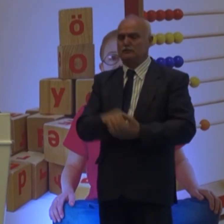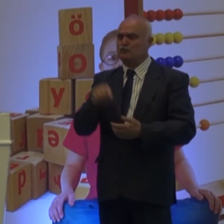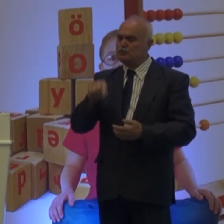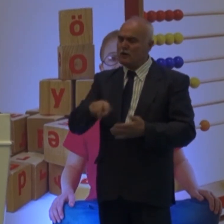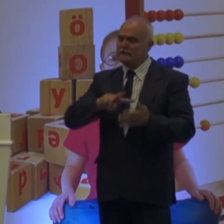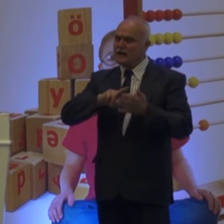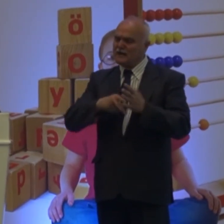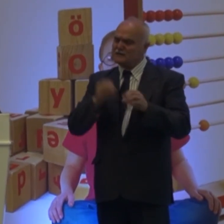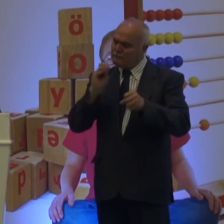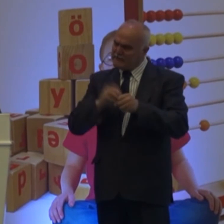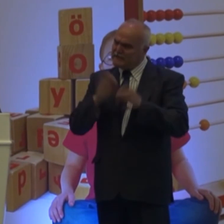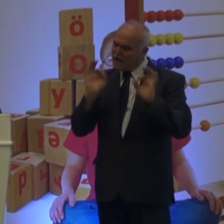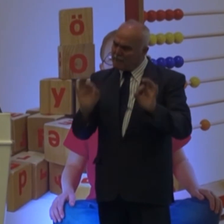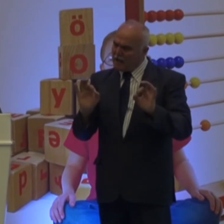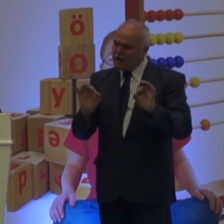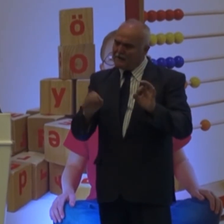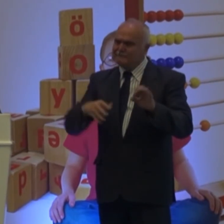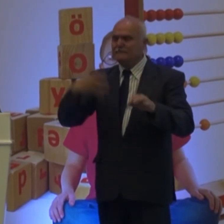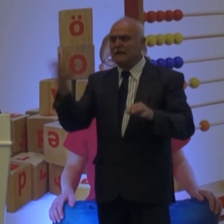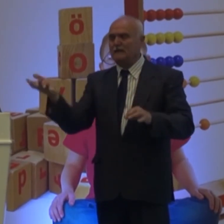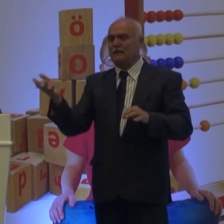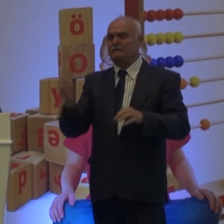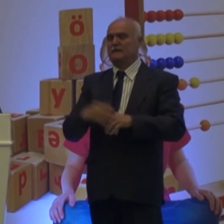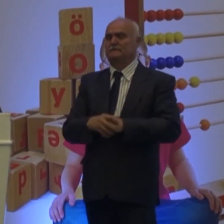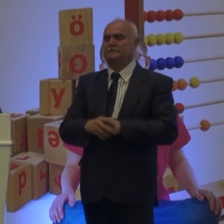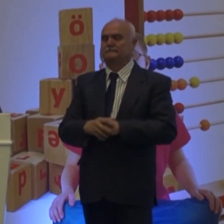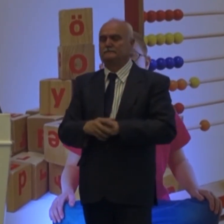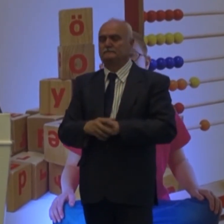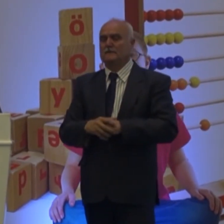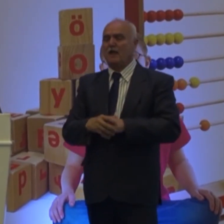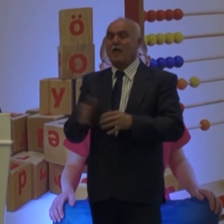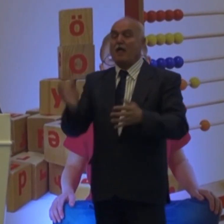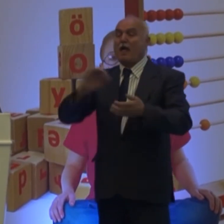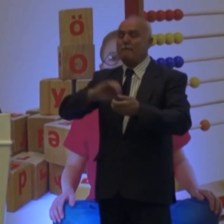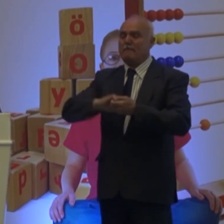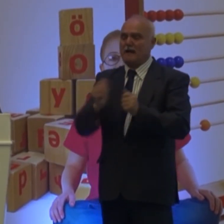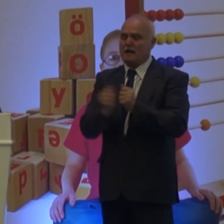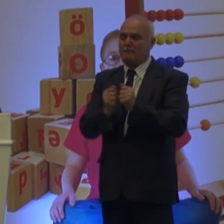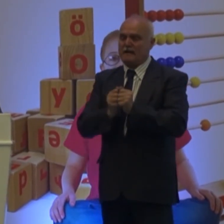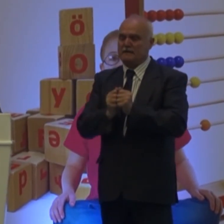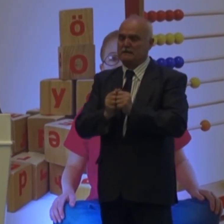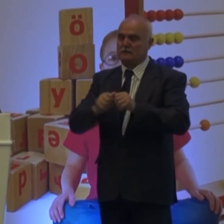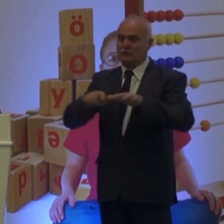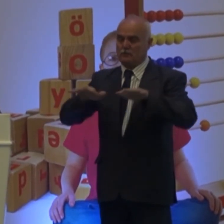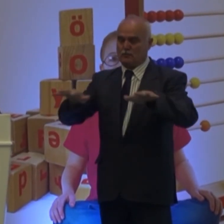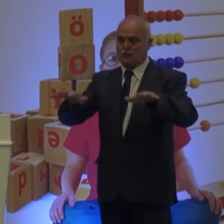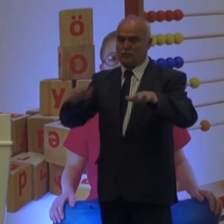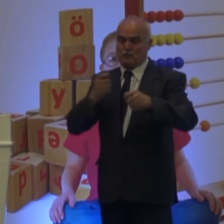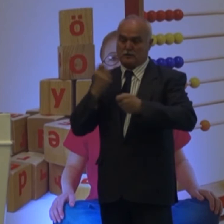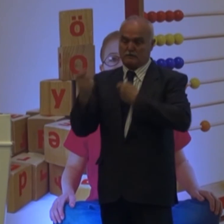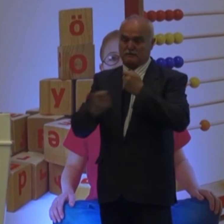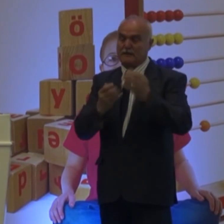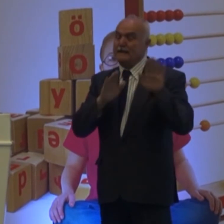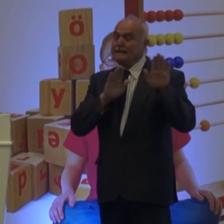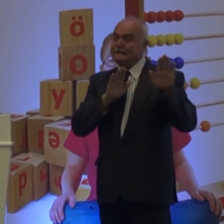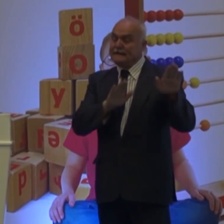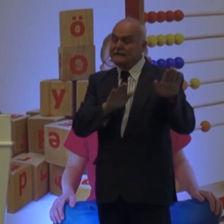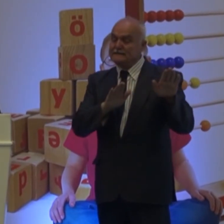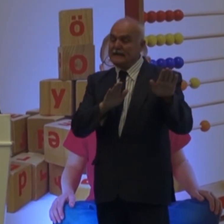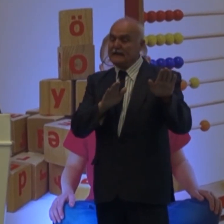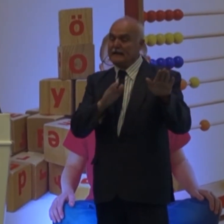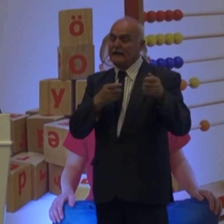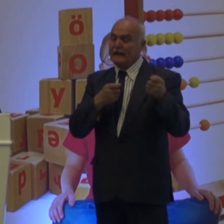araçlarımızı bitirdik ama diğer taraftan birlikte yürürlüğe koymamız için destek eğitim